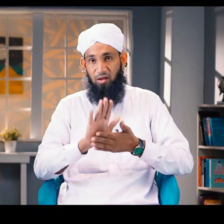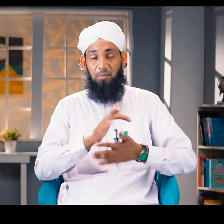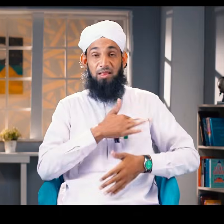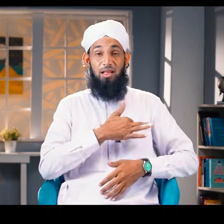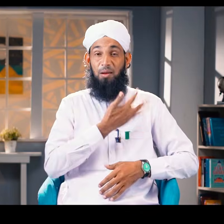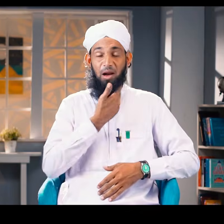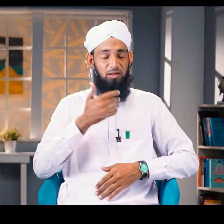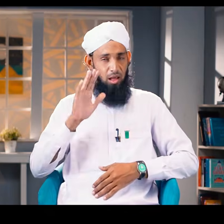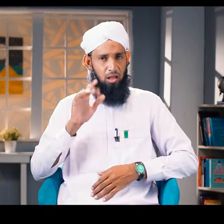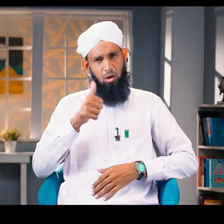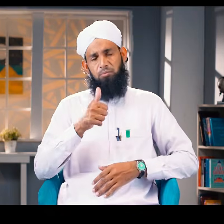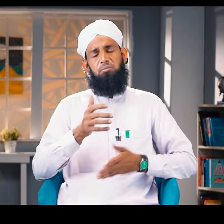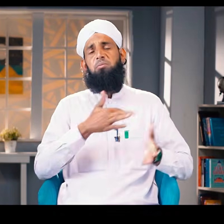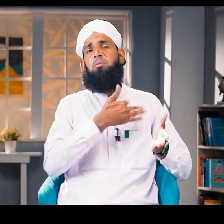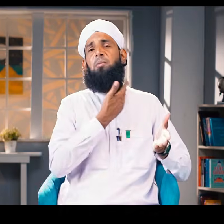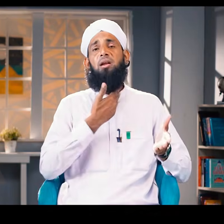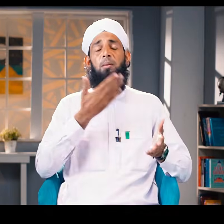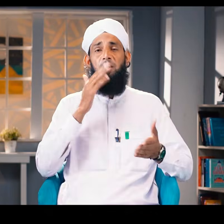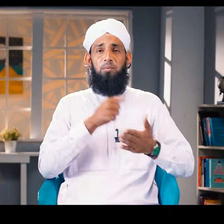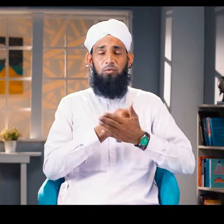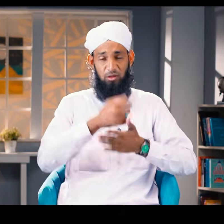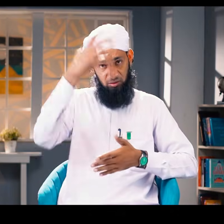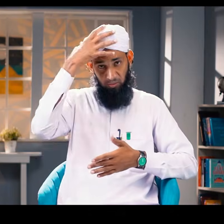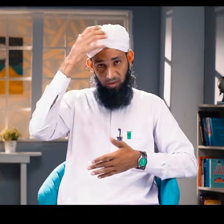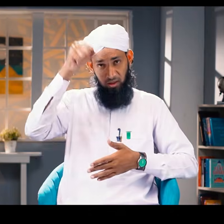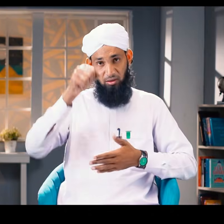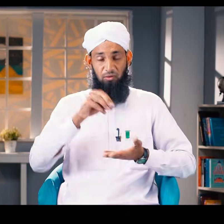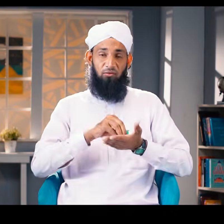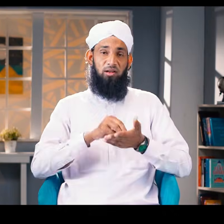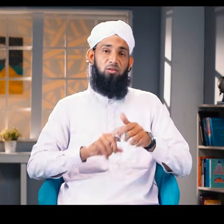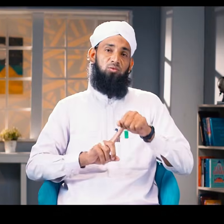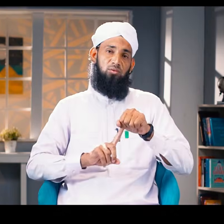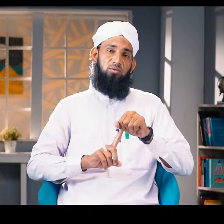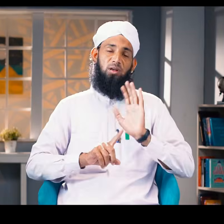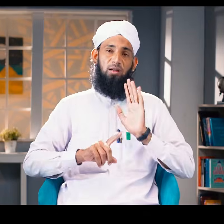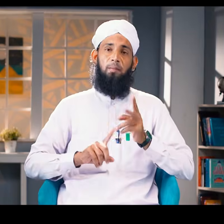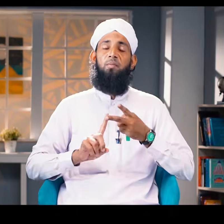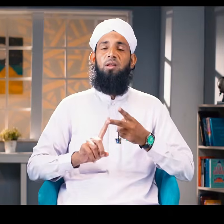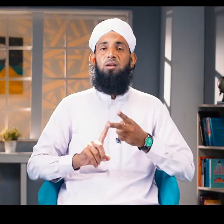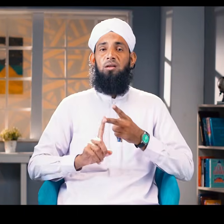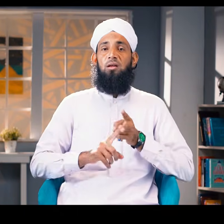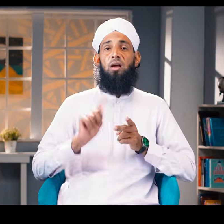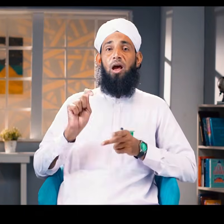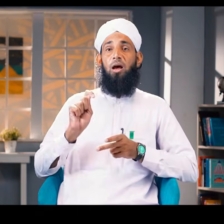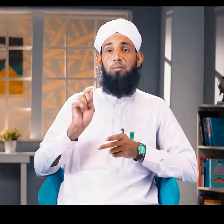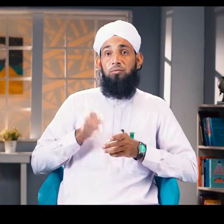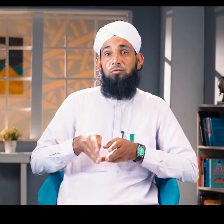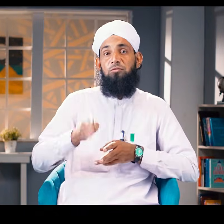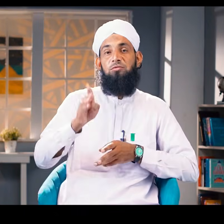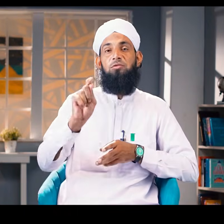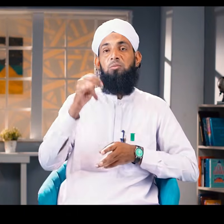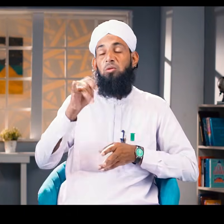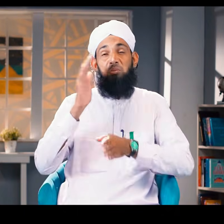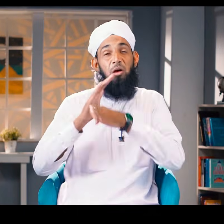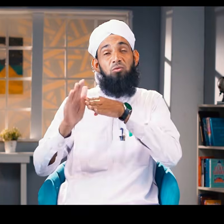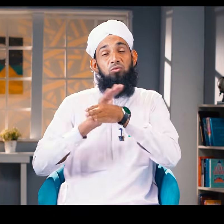ہیں، تو افضل ہو جائے گا ننگے سر پڑھنا۔ تو یہ تینوں صورتیں ذہن میں رکھیں۔ کیا کام کی وجہ سے نماز کو